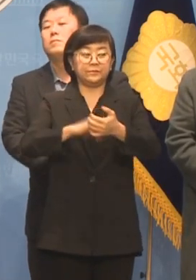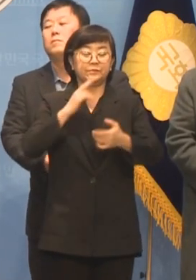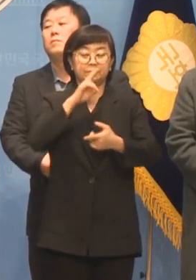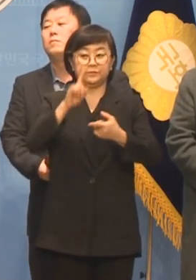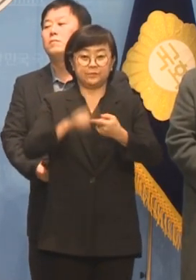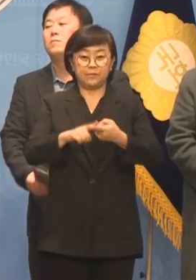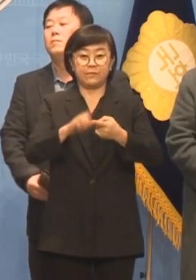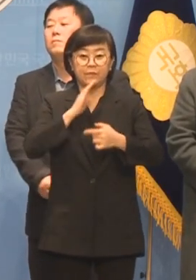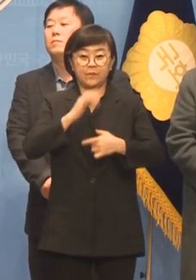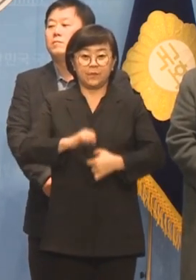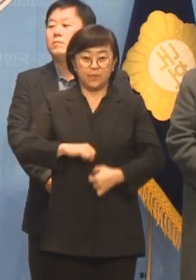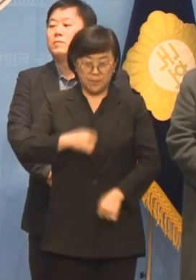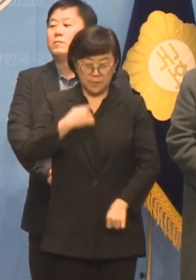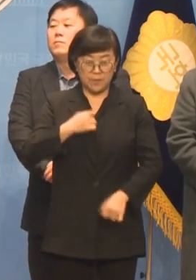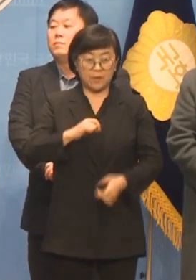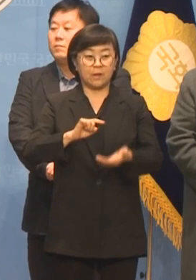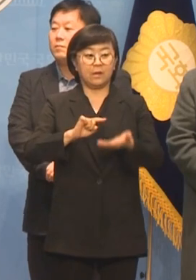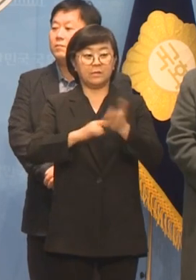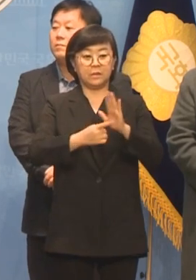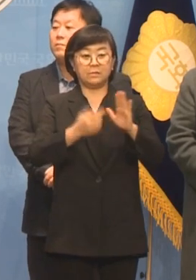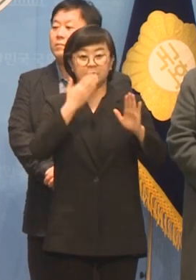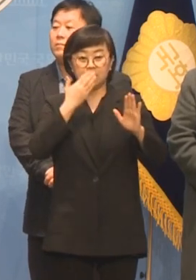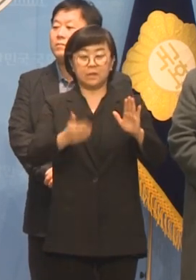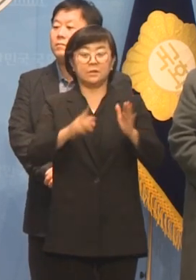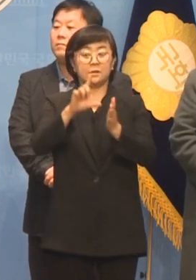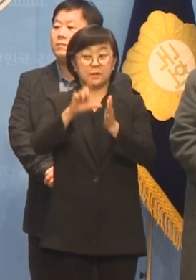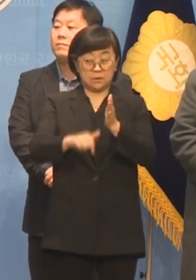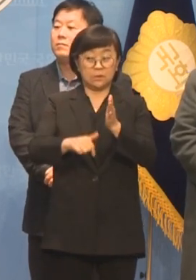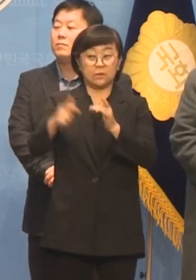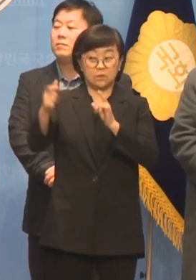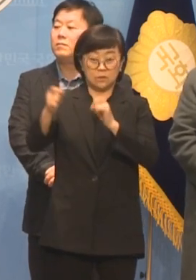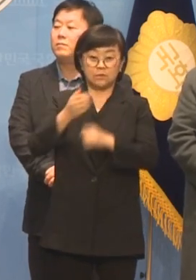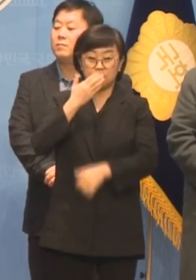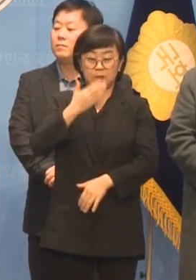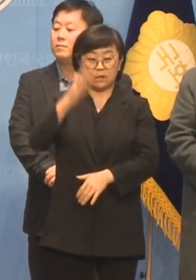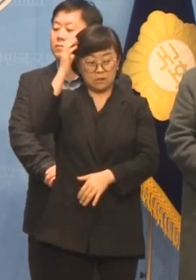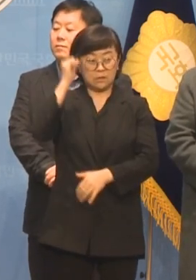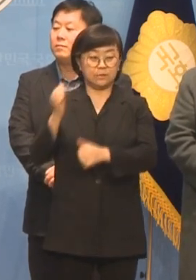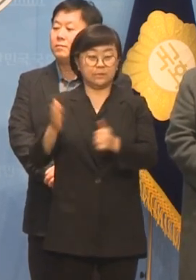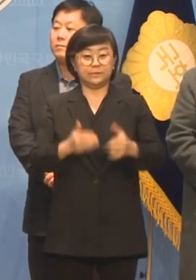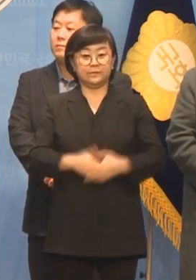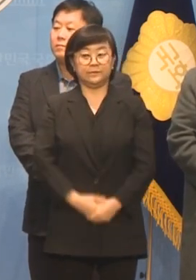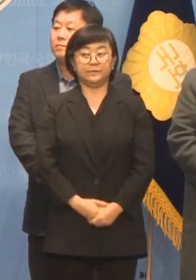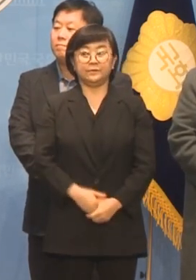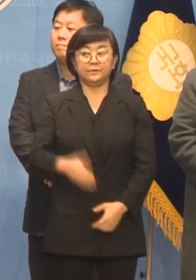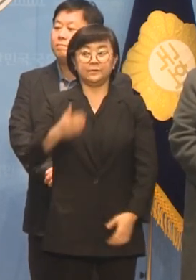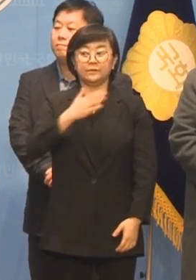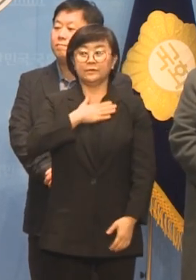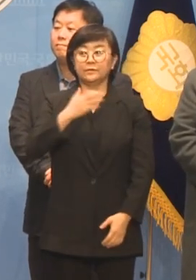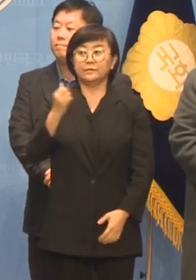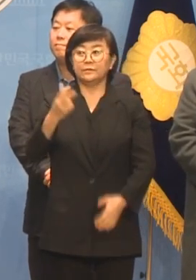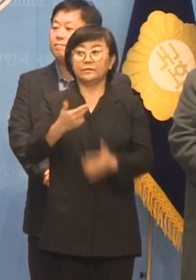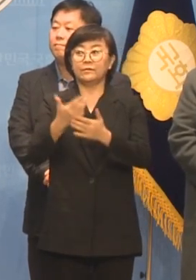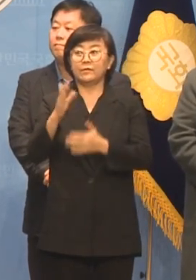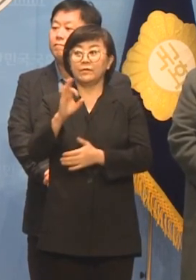의혹의 진실을 밝히는 시간이 올 것이라는 것을 잊지 마십시오. 그리고 우리